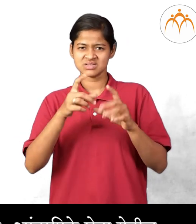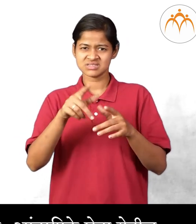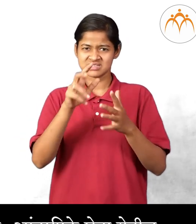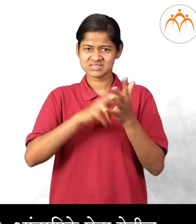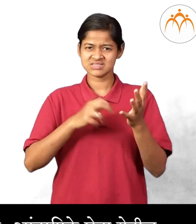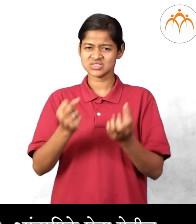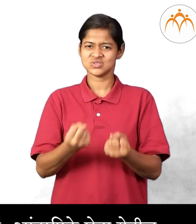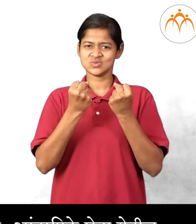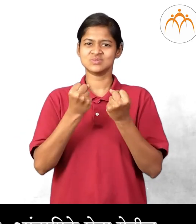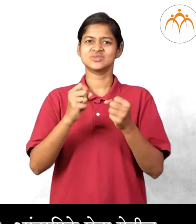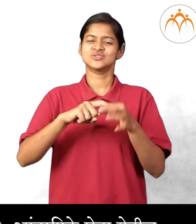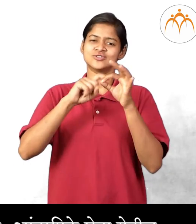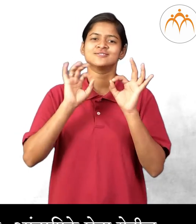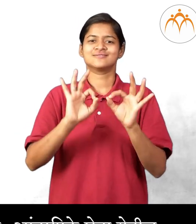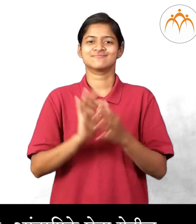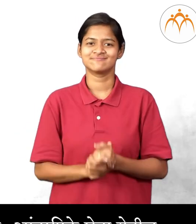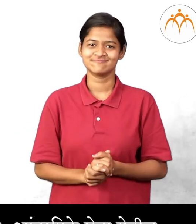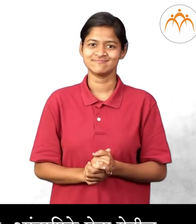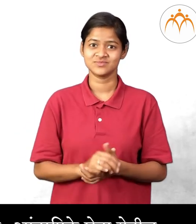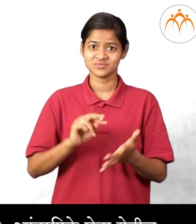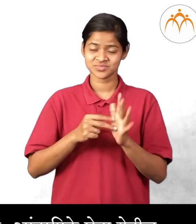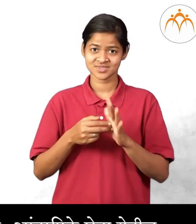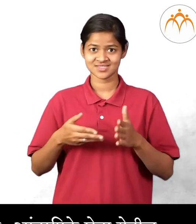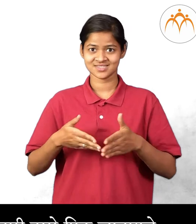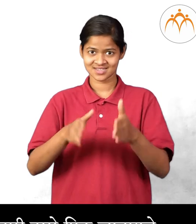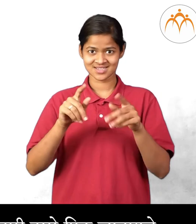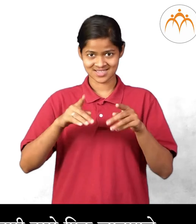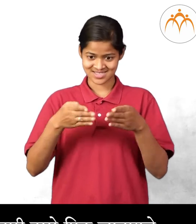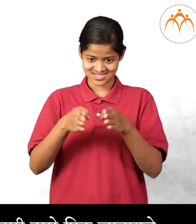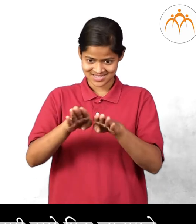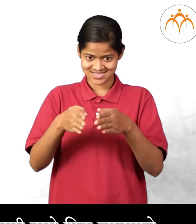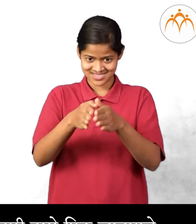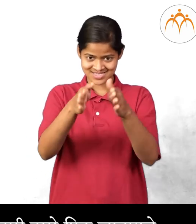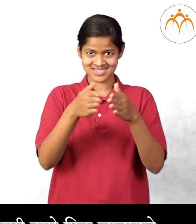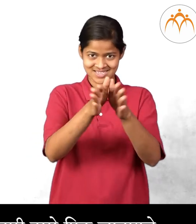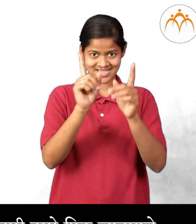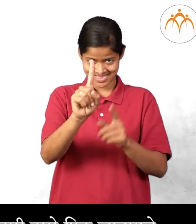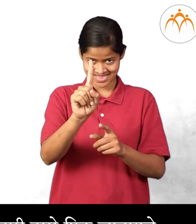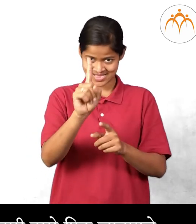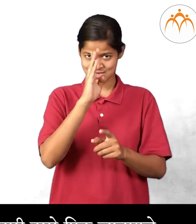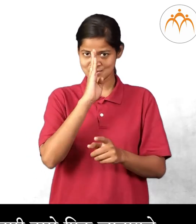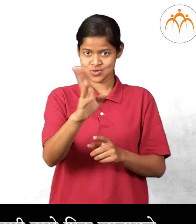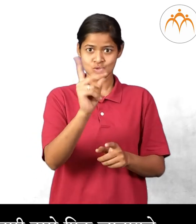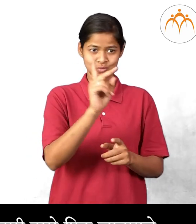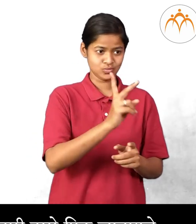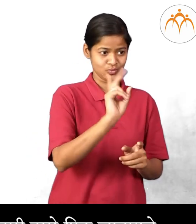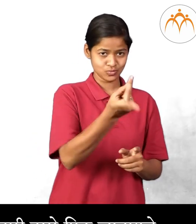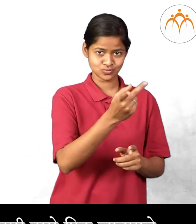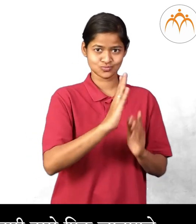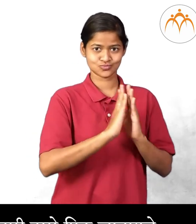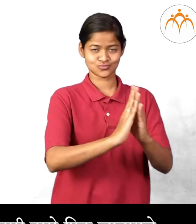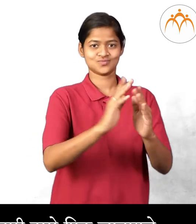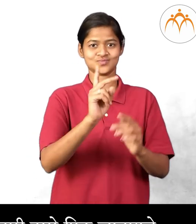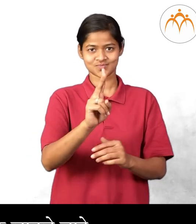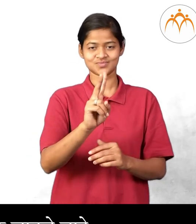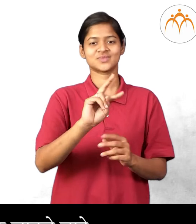सुपी कता टीकेल अंतर पीक घेता है थील भनचे एक पीक लावल्यान अंतर शेजारी दुसरा पीक लावायचा